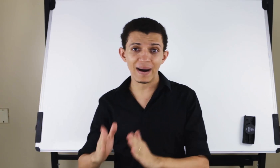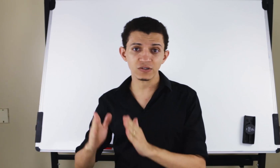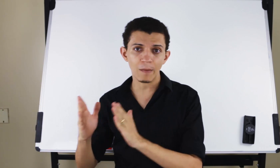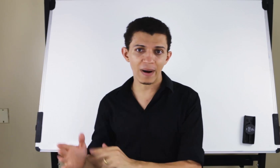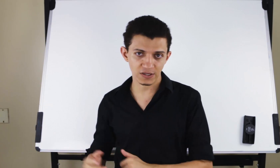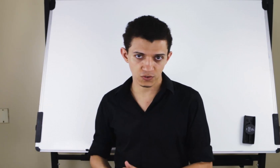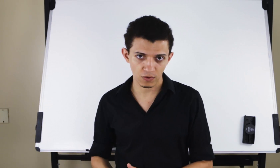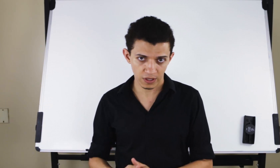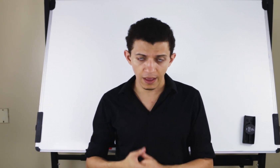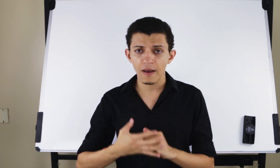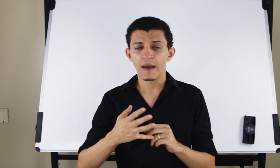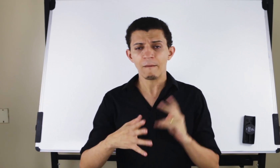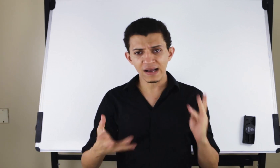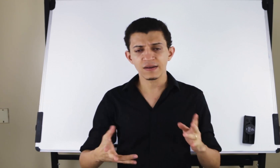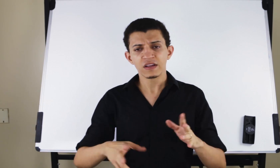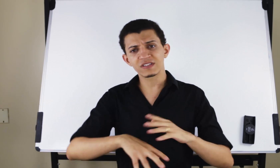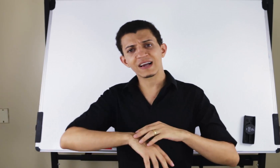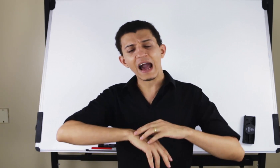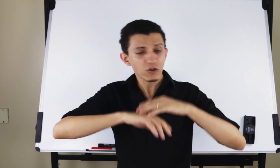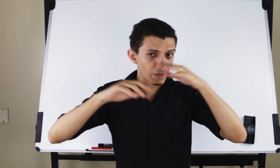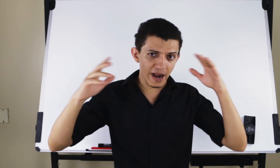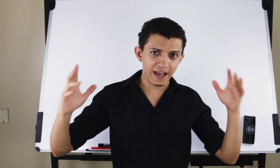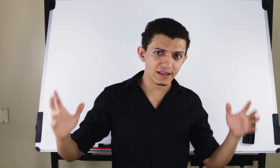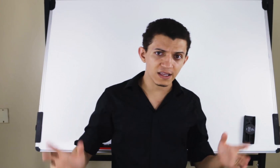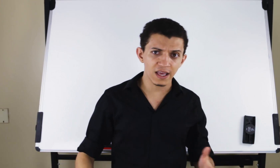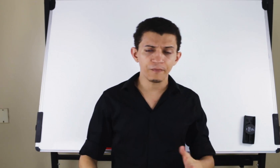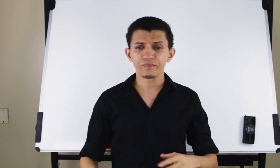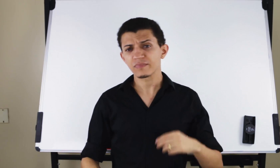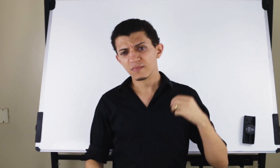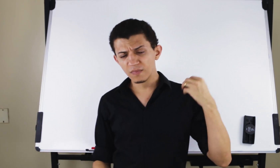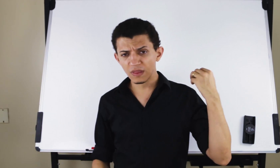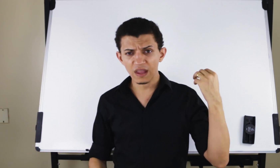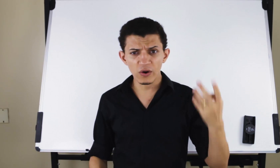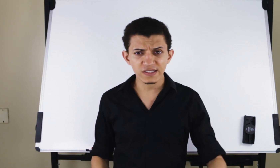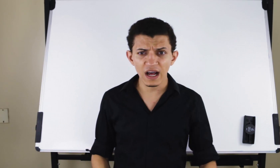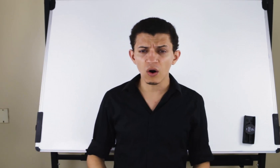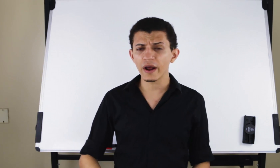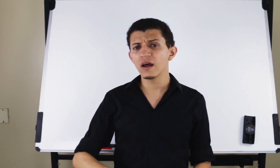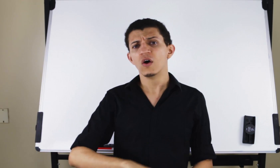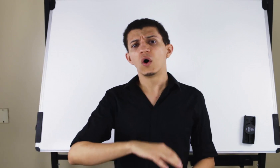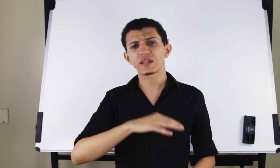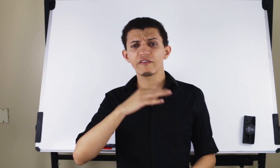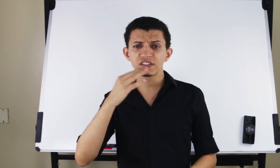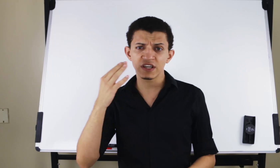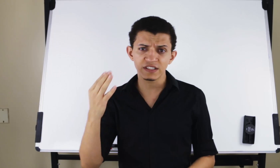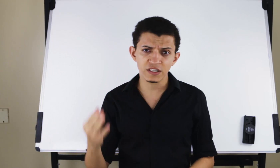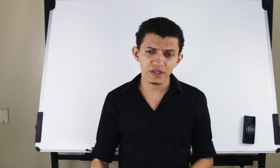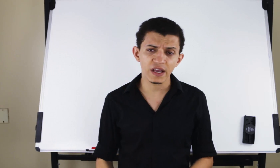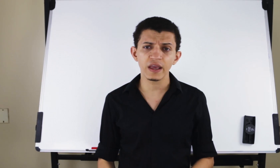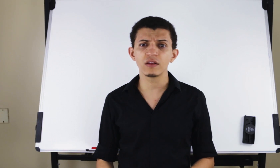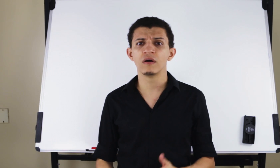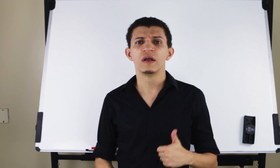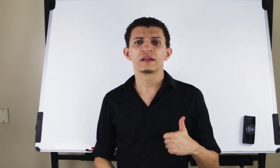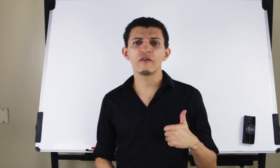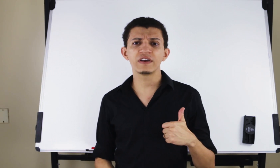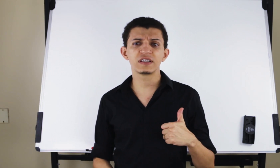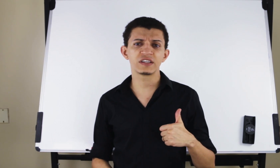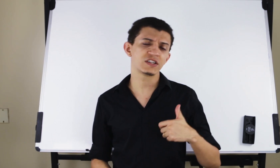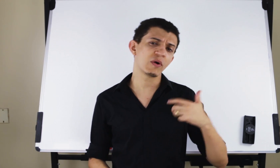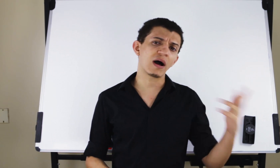Passo a Passo, ok? Mas se você caiu de paraquedas aqui, está conhecendo agora, ou talvez você já esteja me seguindo, talvez você seja meu